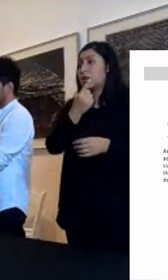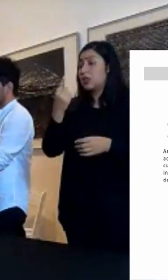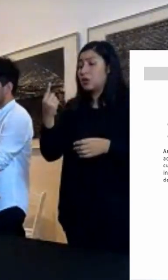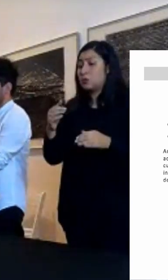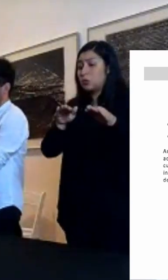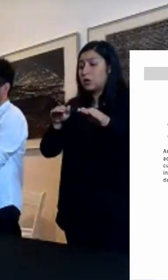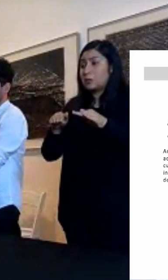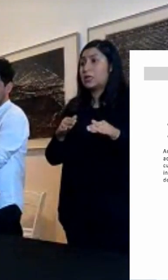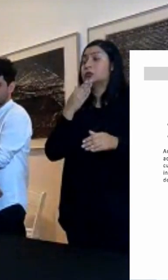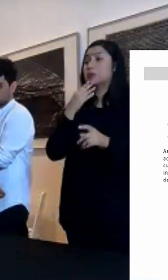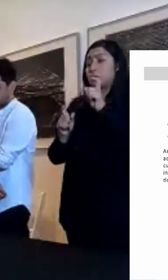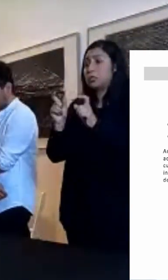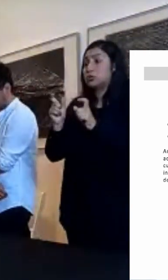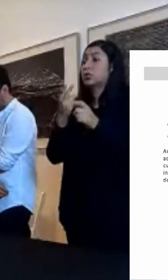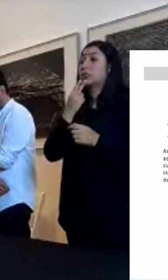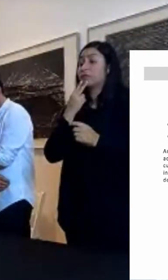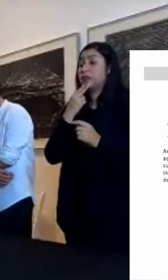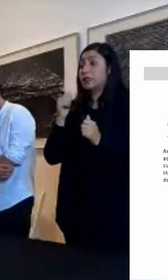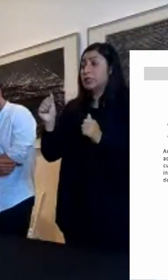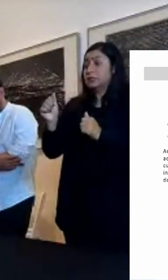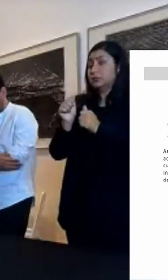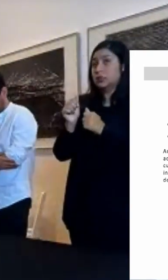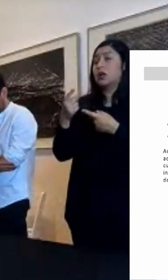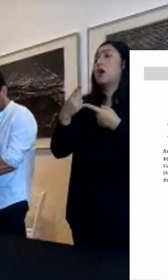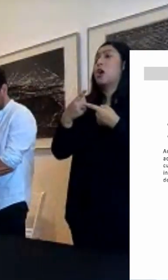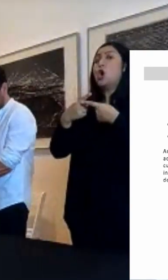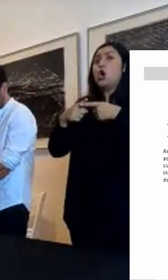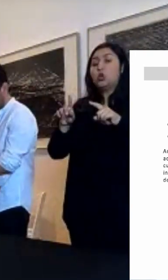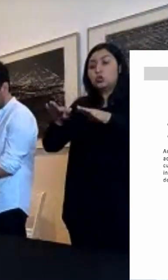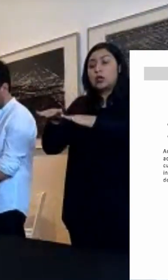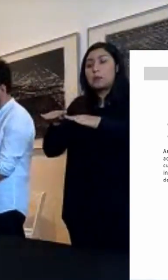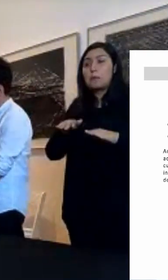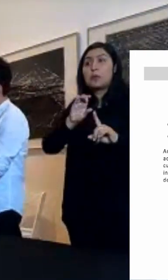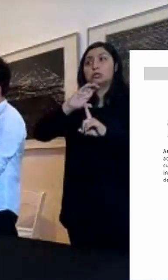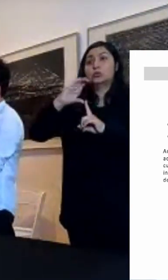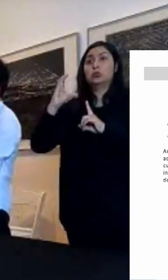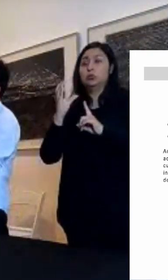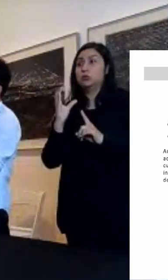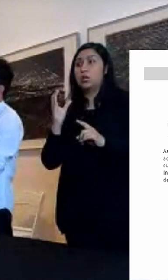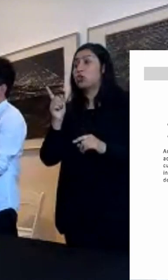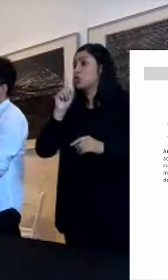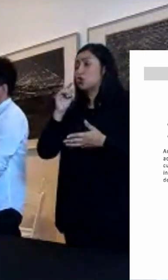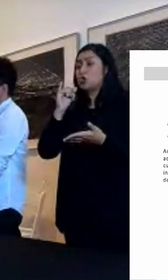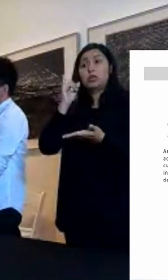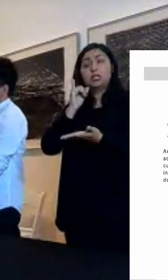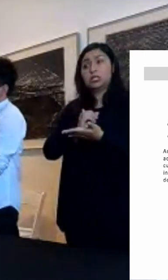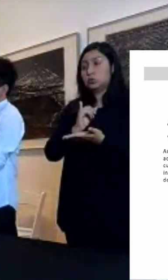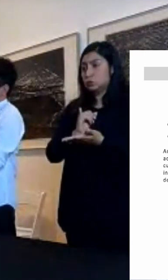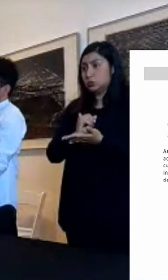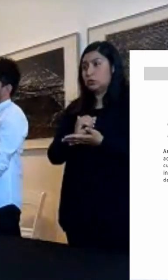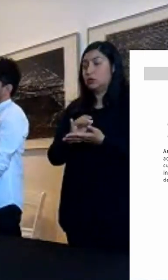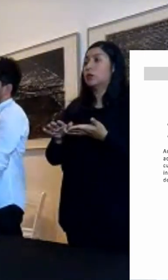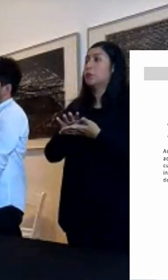vecinas también que nos han ayudado en ese proceso. También están los otros espacios culturales que no son, digamos, institucionales como lo son